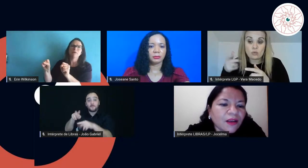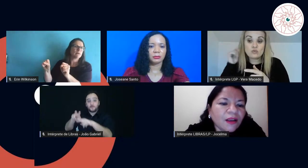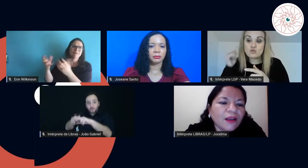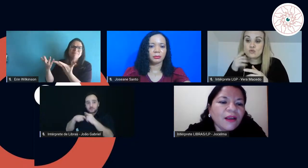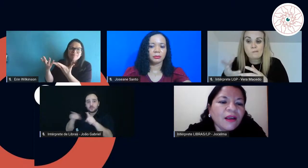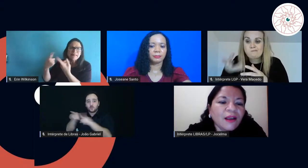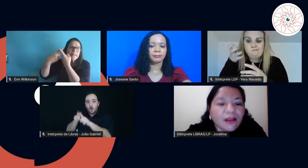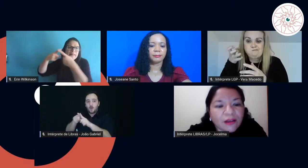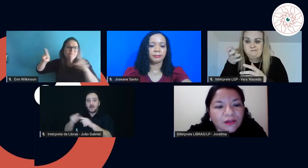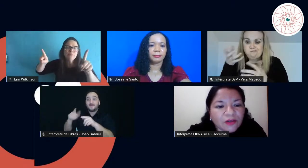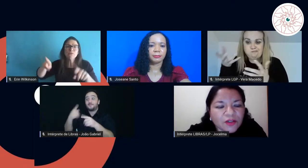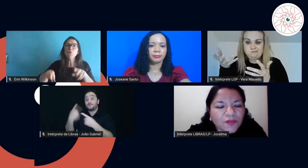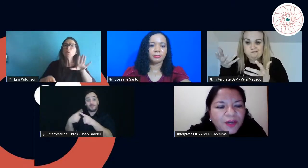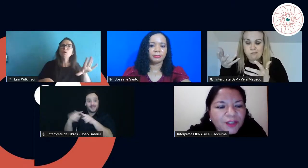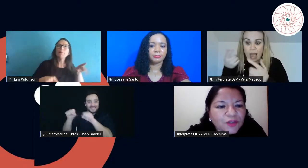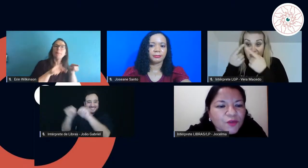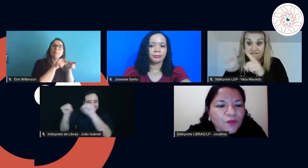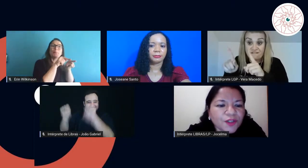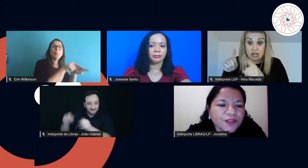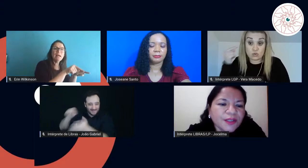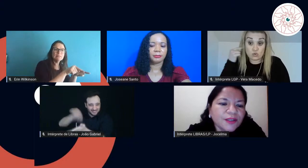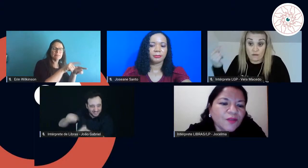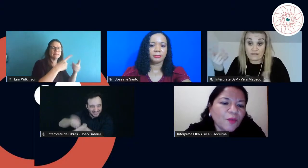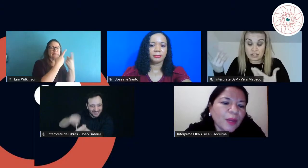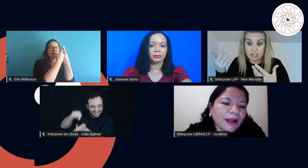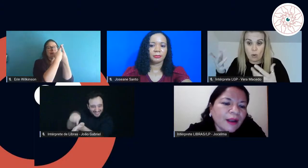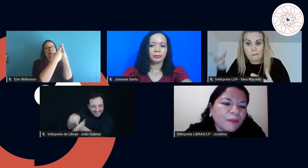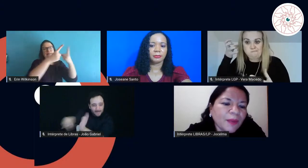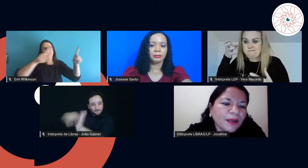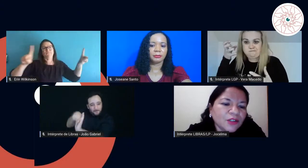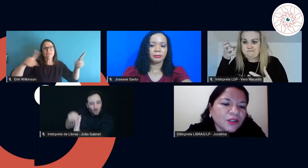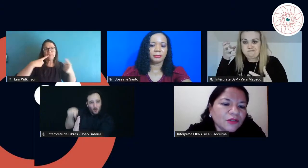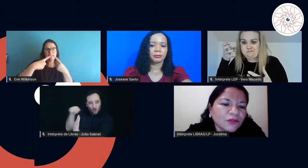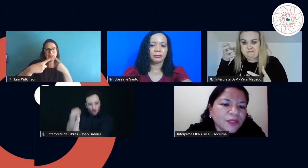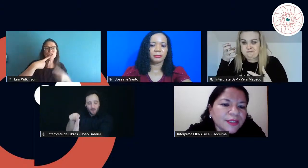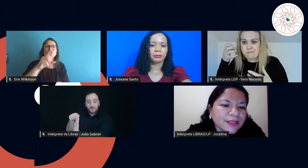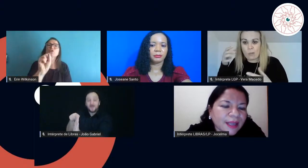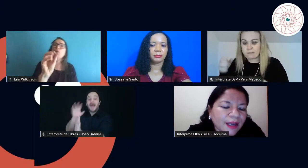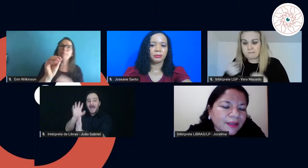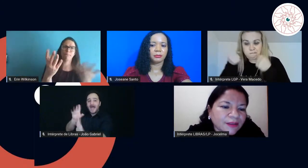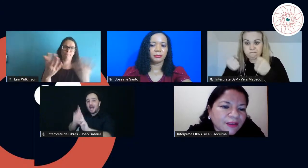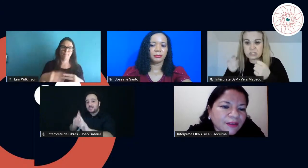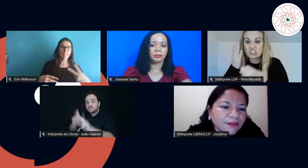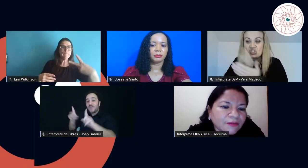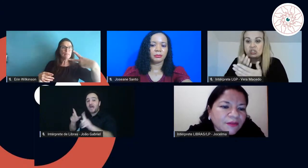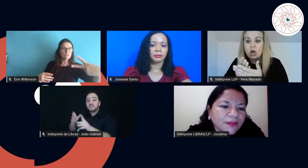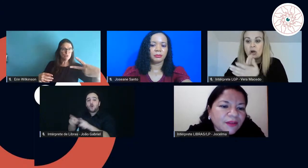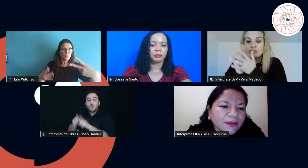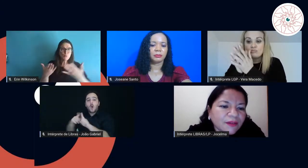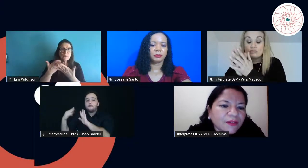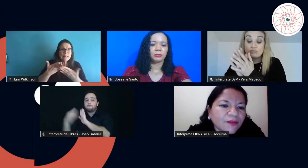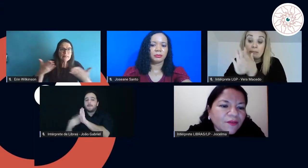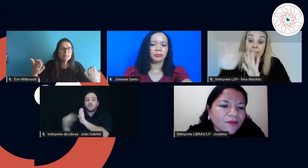né, diferente dos ouvintes, eles não vão pegar a parte dos sinais, né?